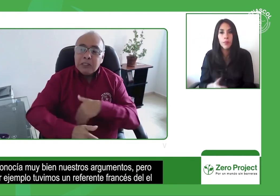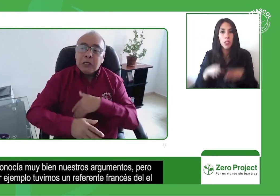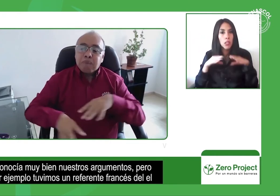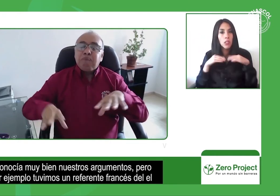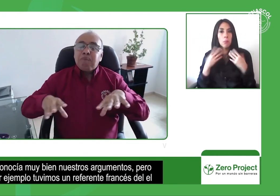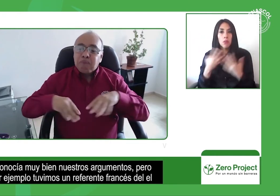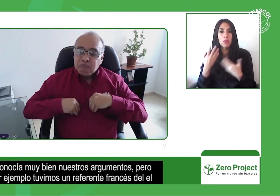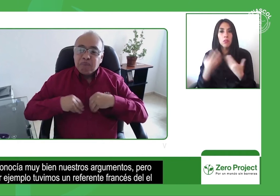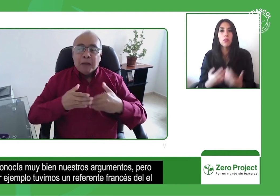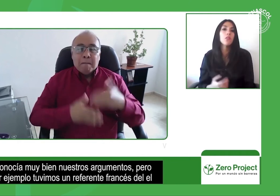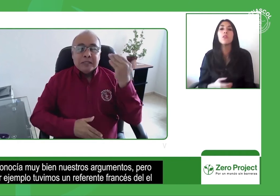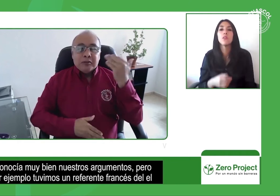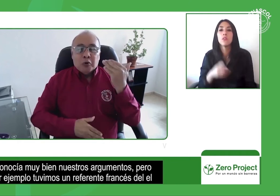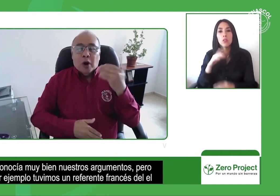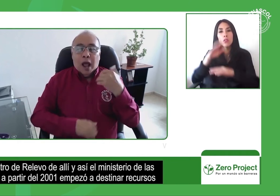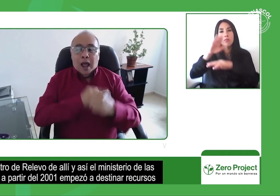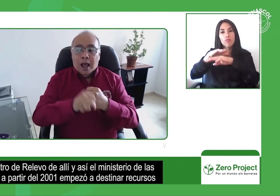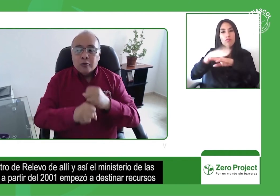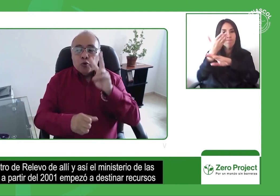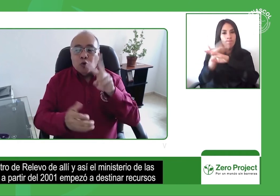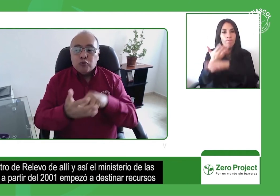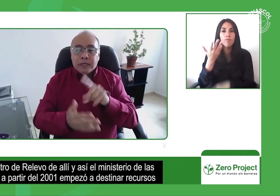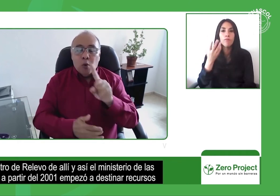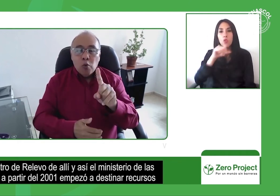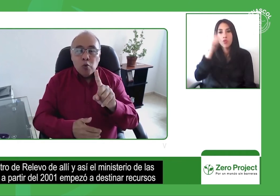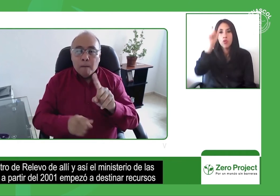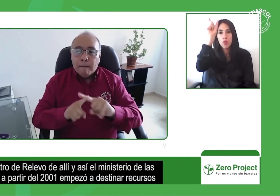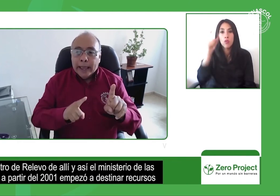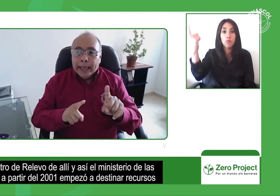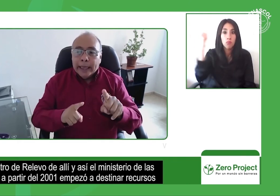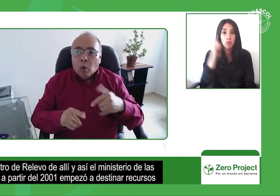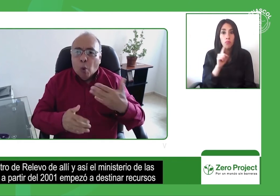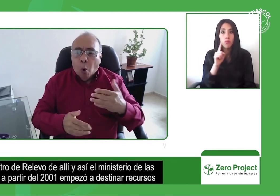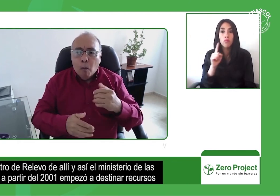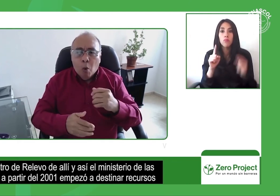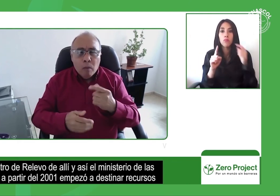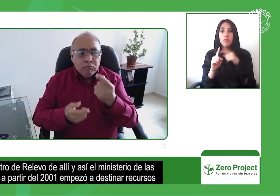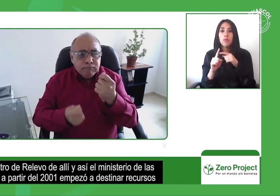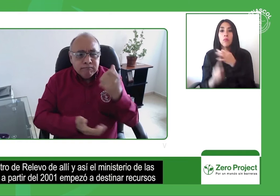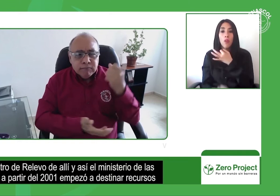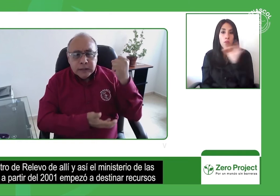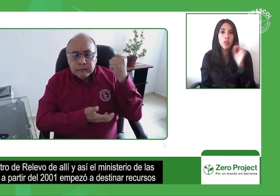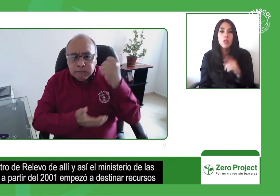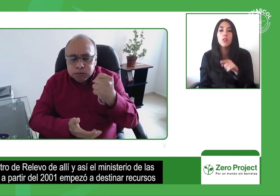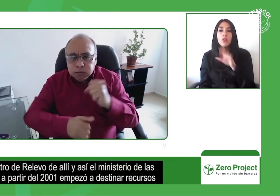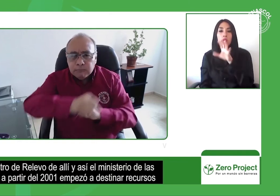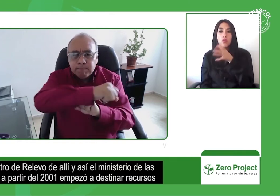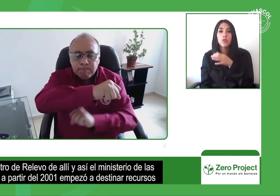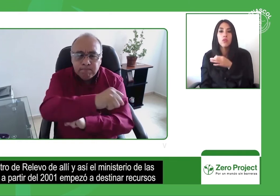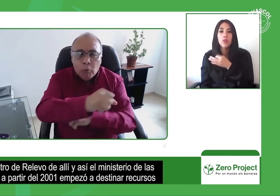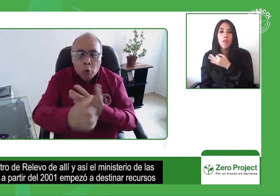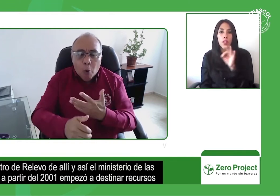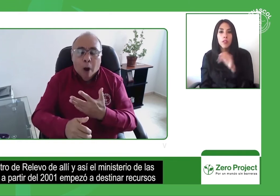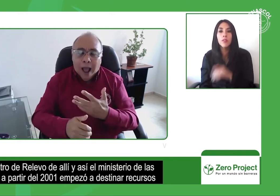un referente francés del Centro de Relevo de allí, y así el Ministerio de las TIC, a partir del 2001,